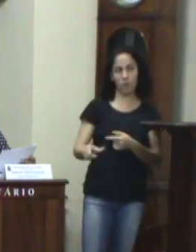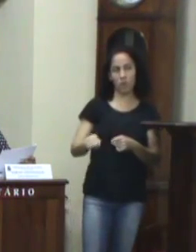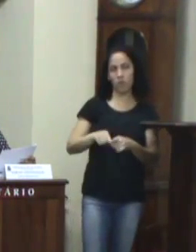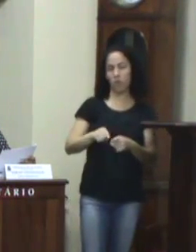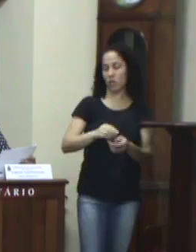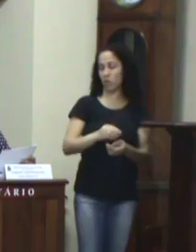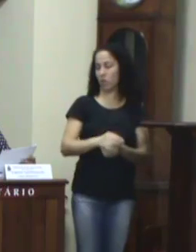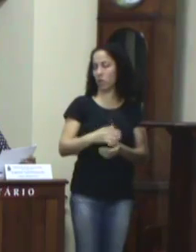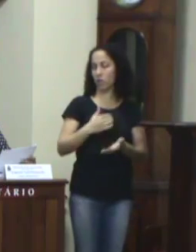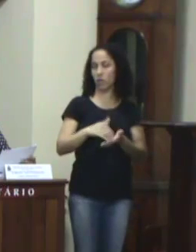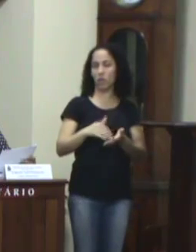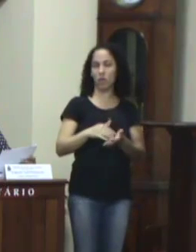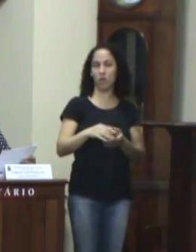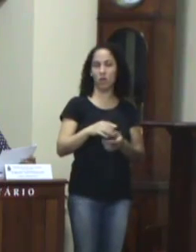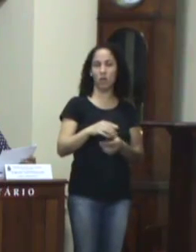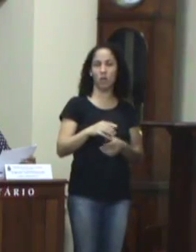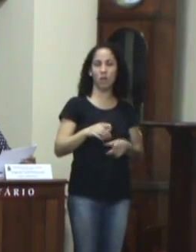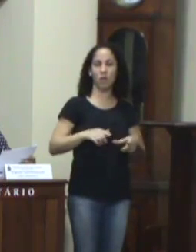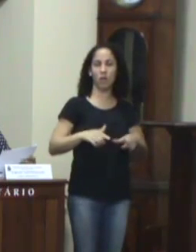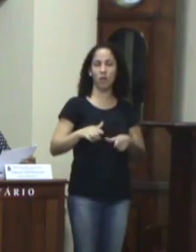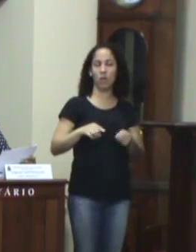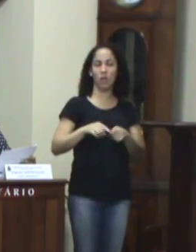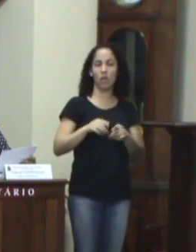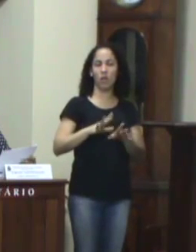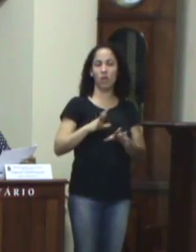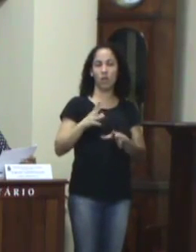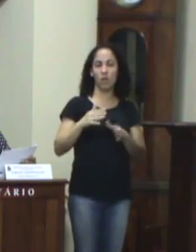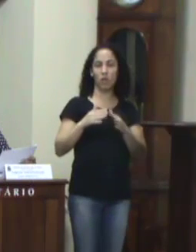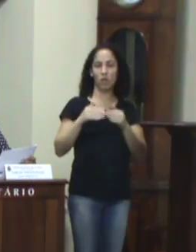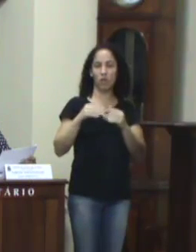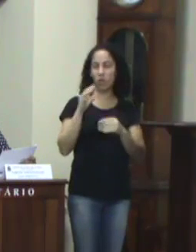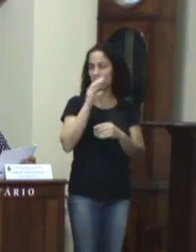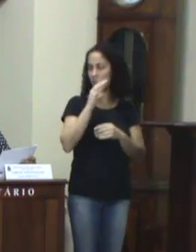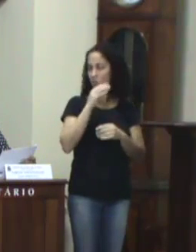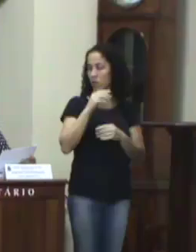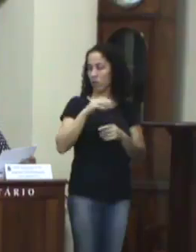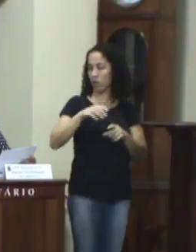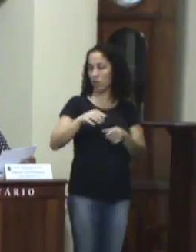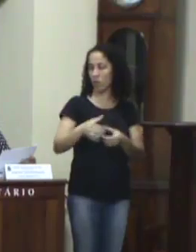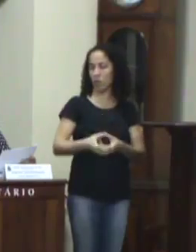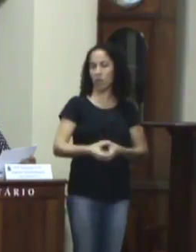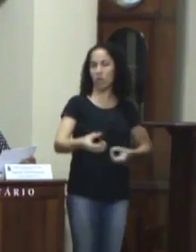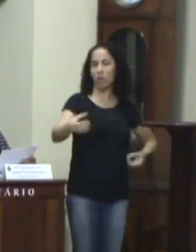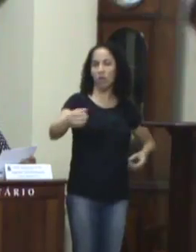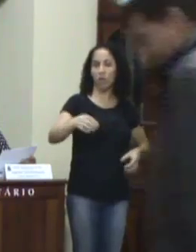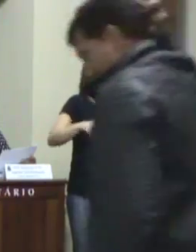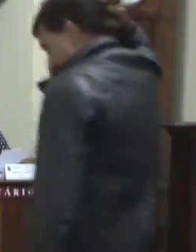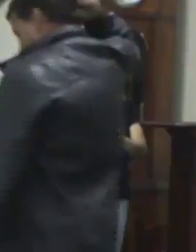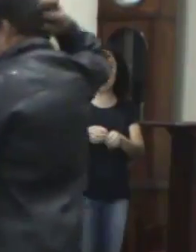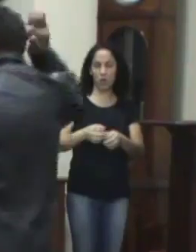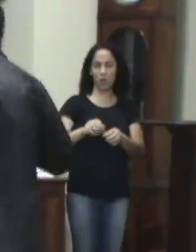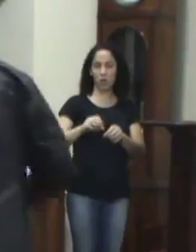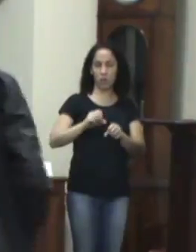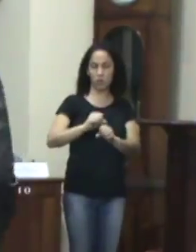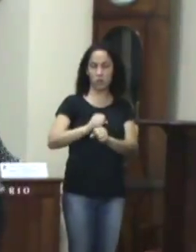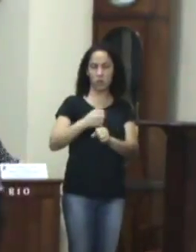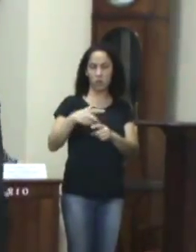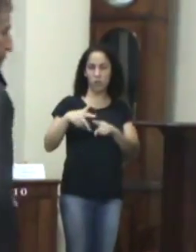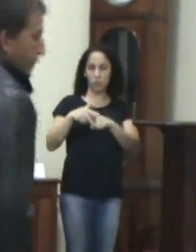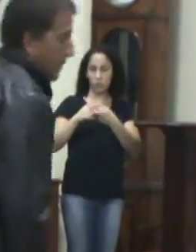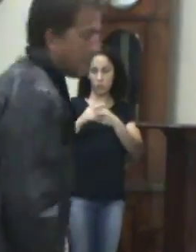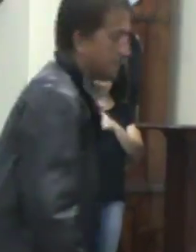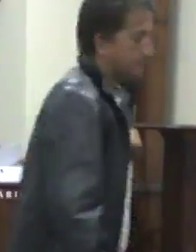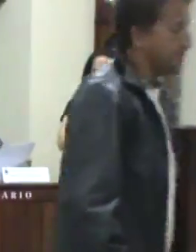secretário de Serviços Públicos de Defesa Civil, requerendo imediato reparo da rua Mário Ezequiel de Almeida, do Distrito